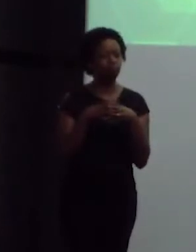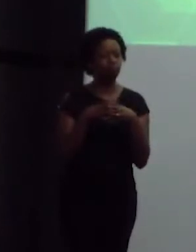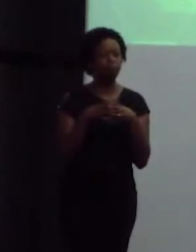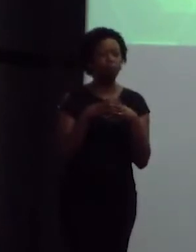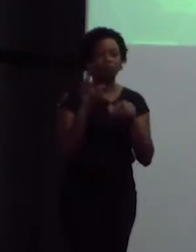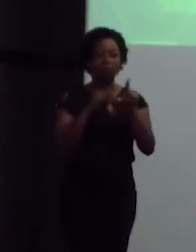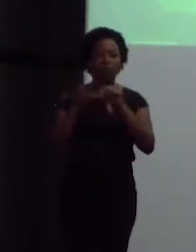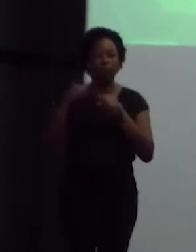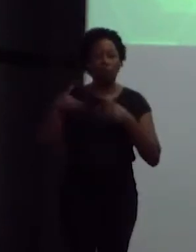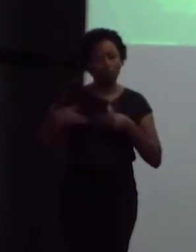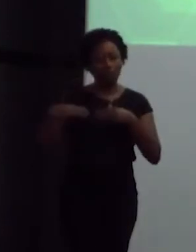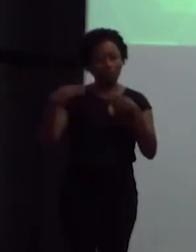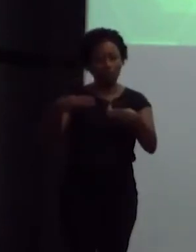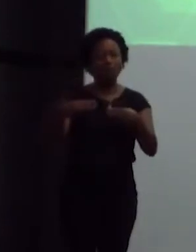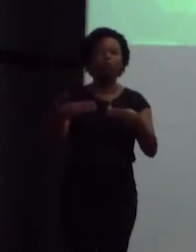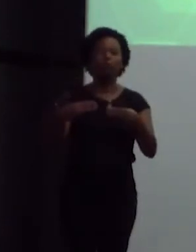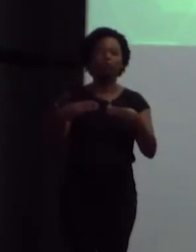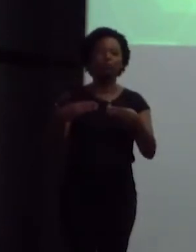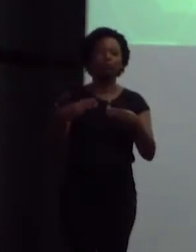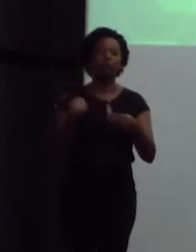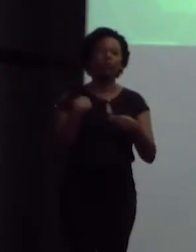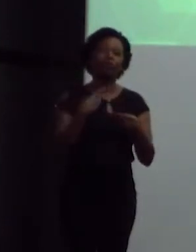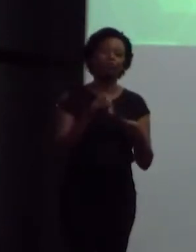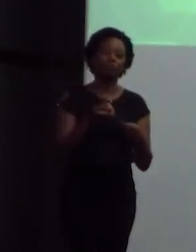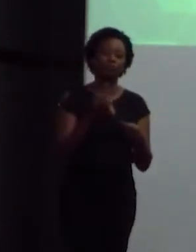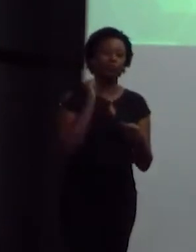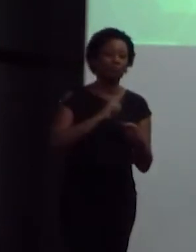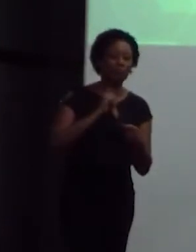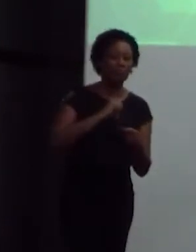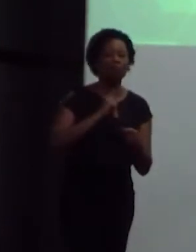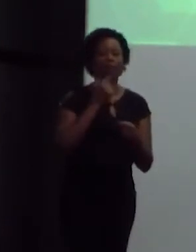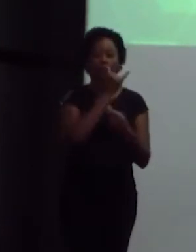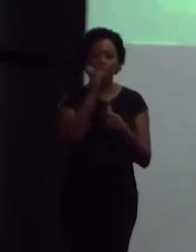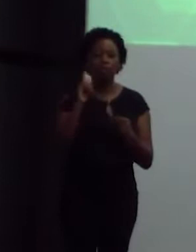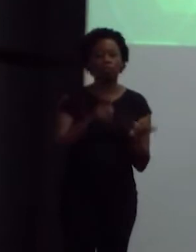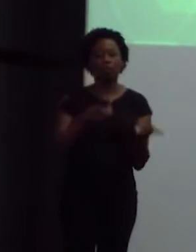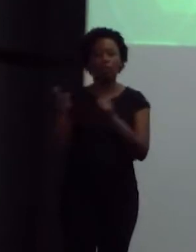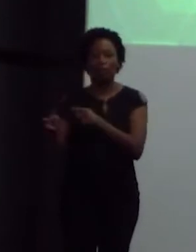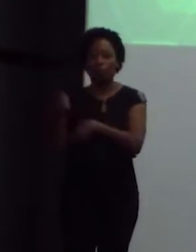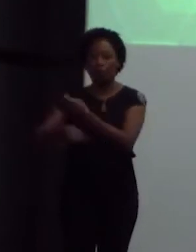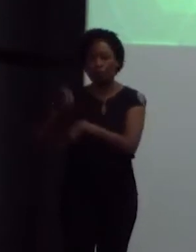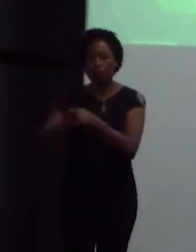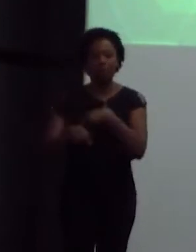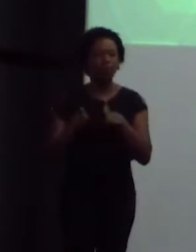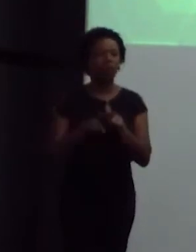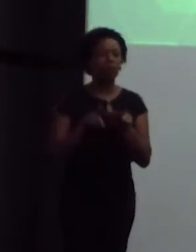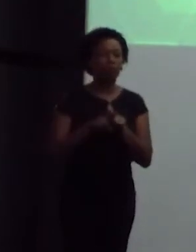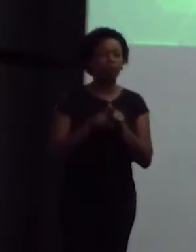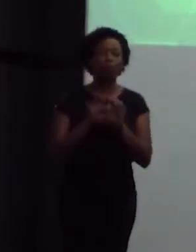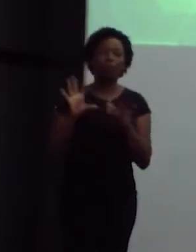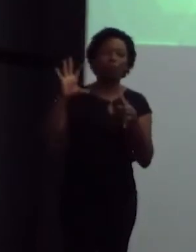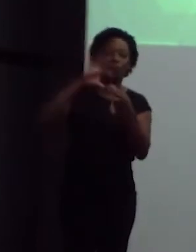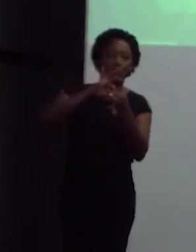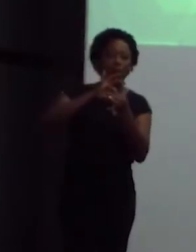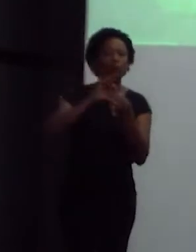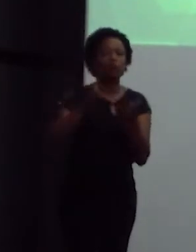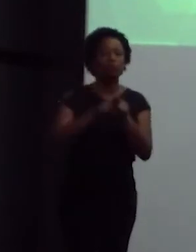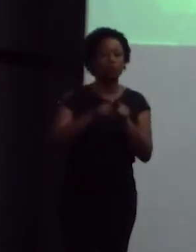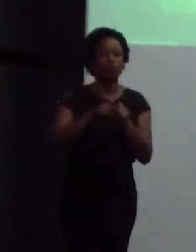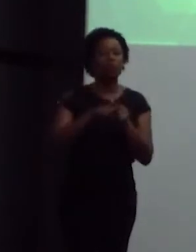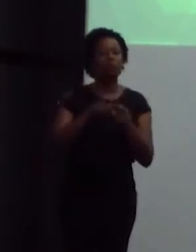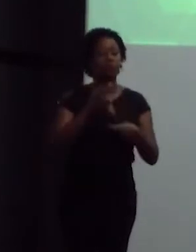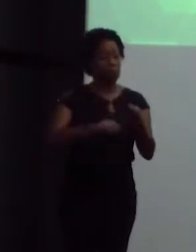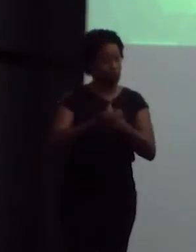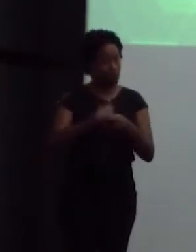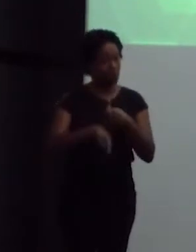indicado pelo Ministério de Minas, Energia e Economia, que foi junto com o DOE, Departamento de Energia americano, fez um trabalho de